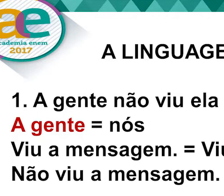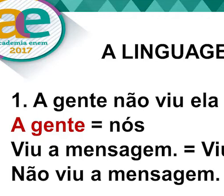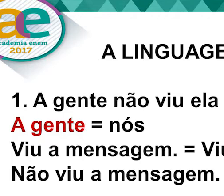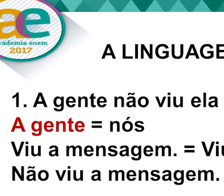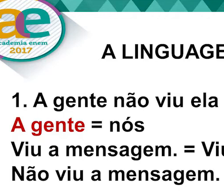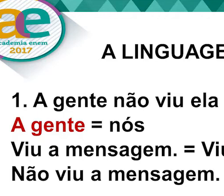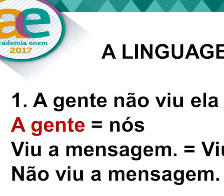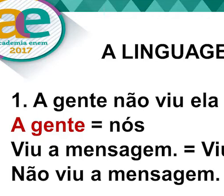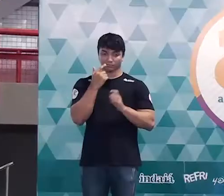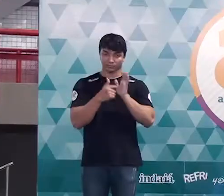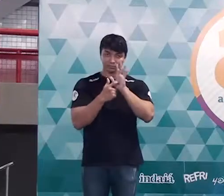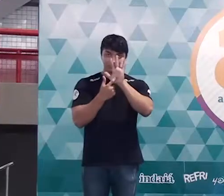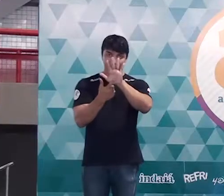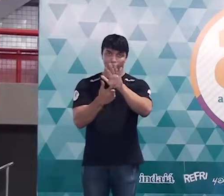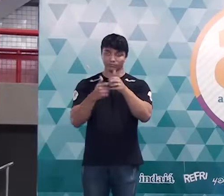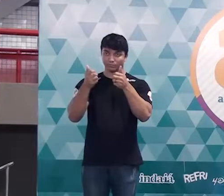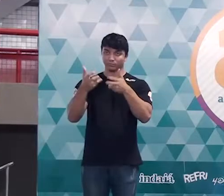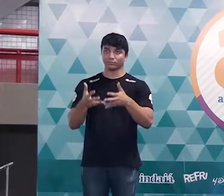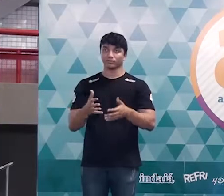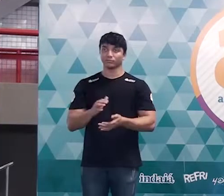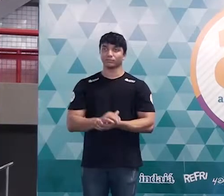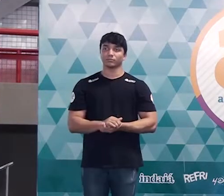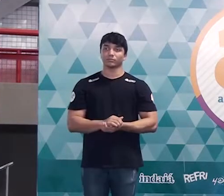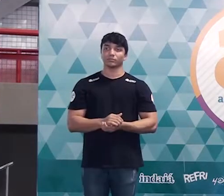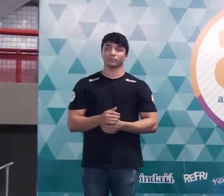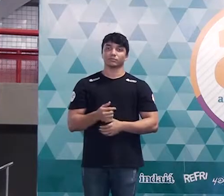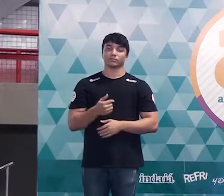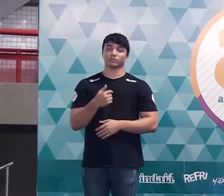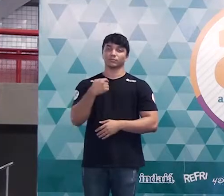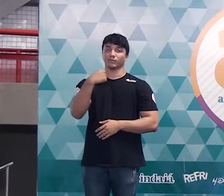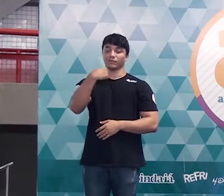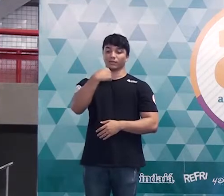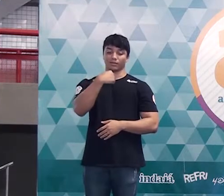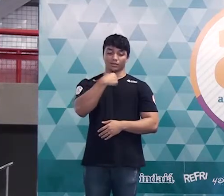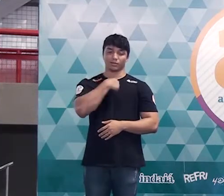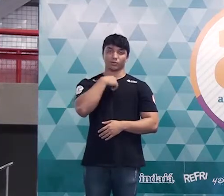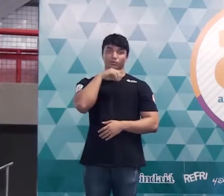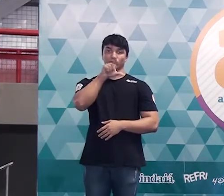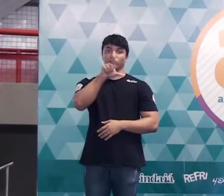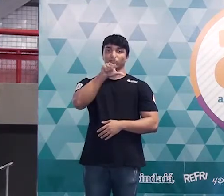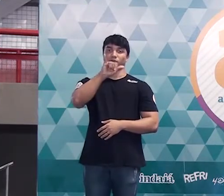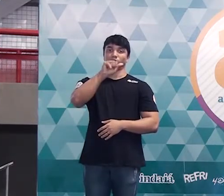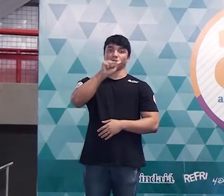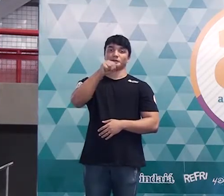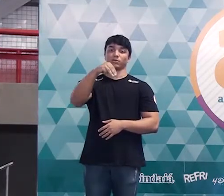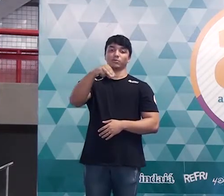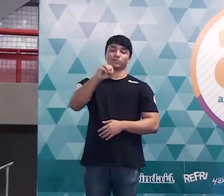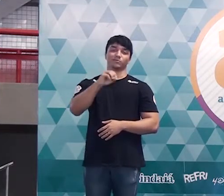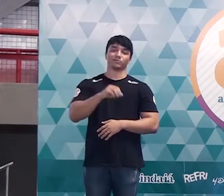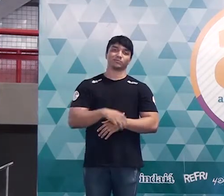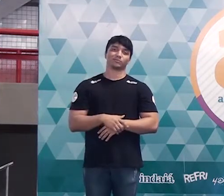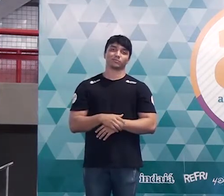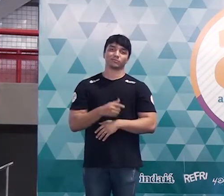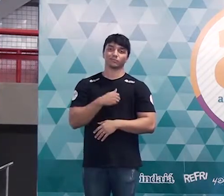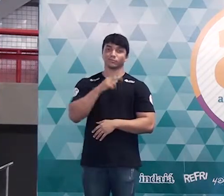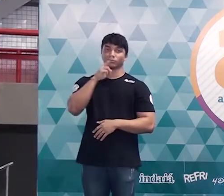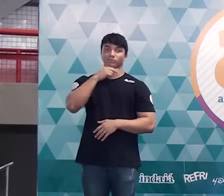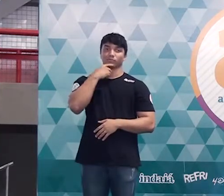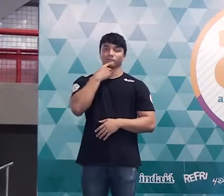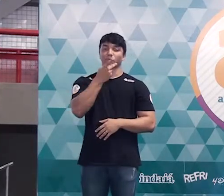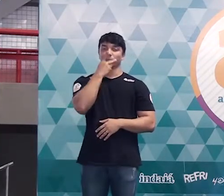vai aparecer mais na frente, vou explicar logo. É o eu lhe amo. Olha, nunca digam isso para ninguém.